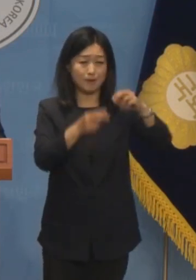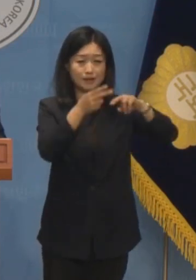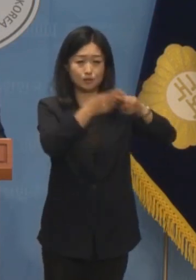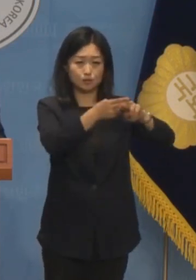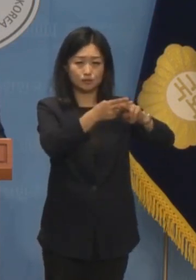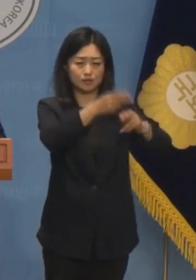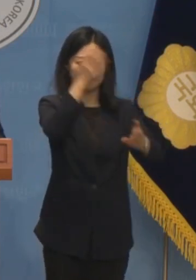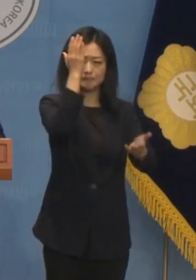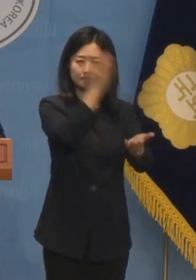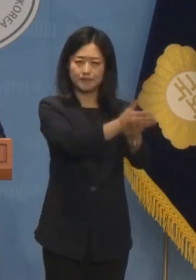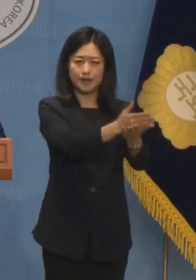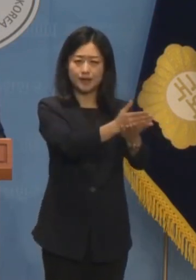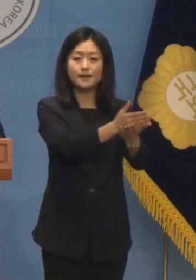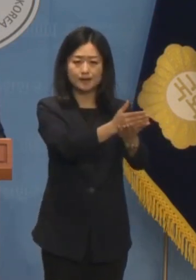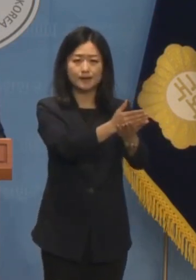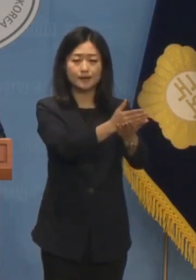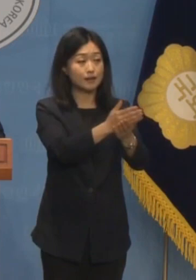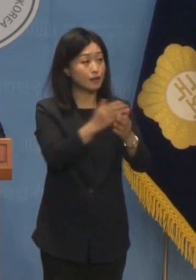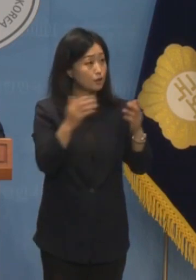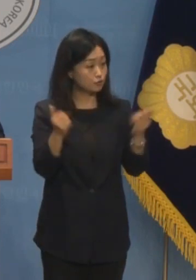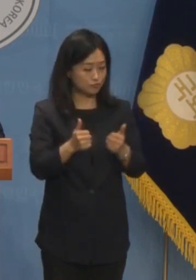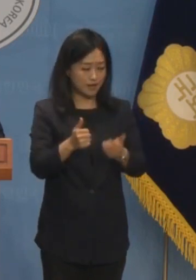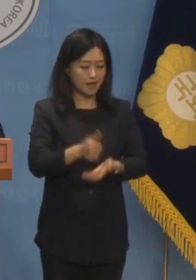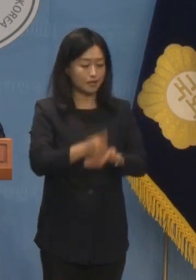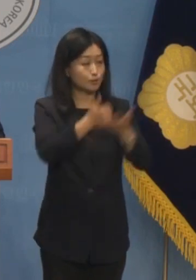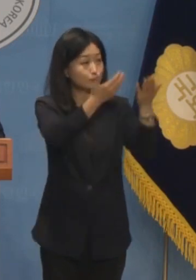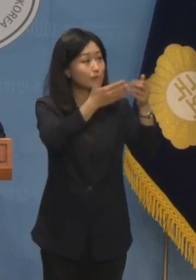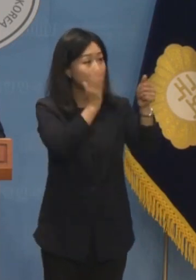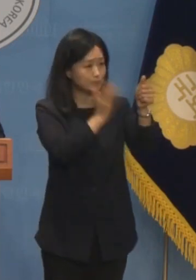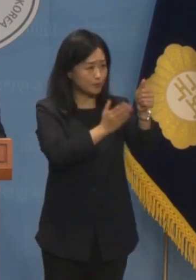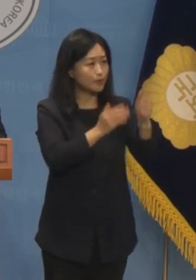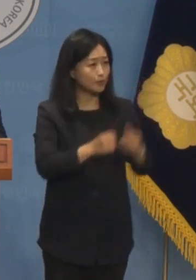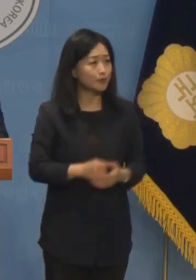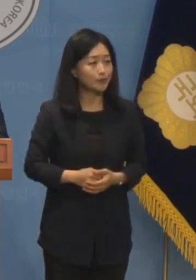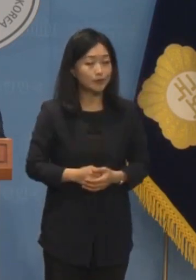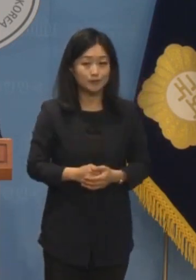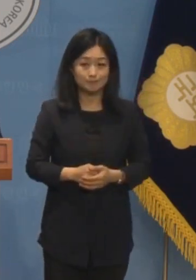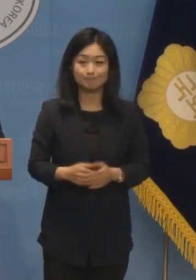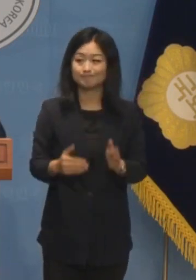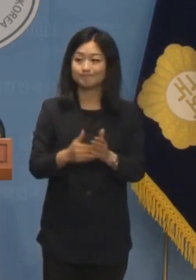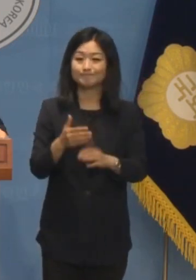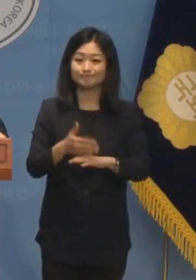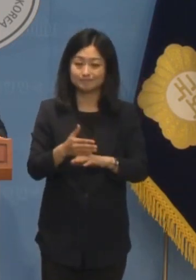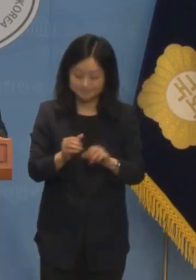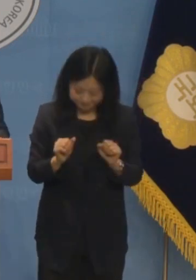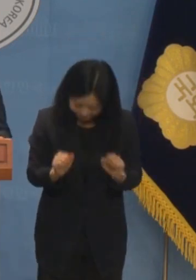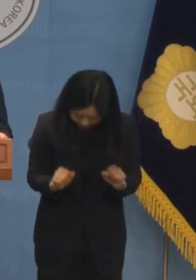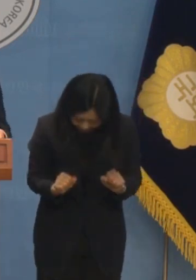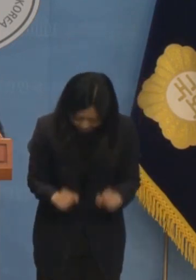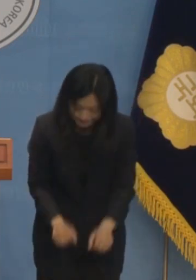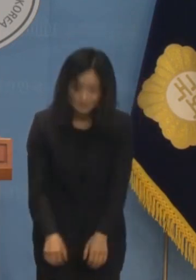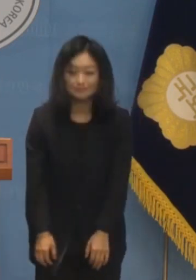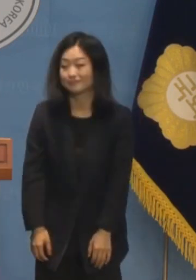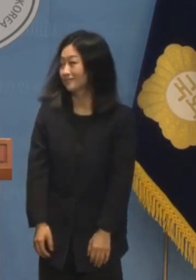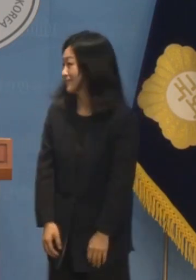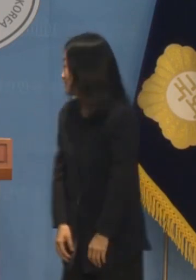국정 운영을 중단하고 국회를 존중하기 바랍니다. 이상입니다. 감사합니다.